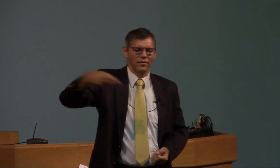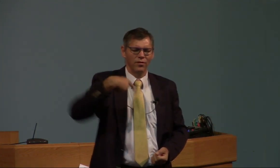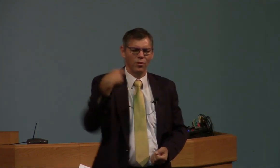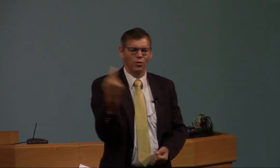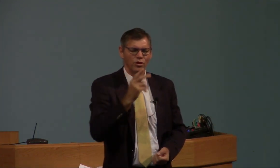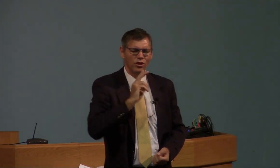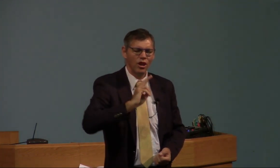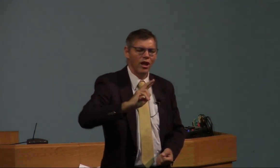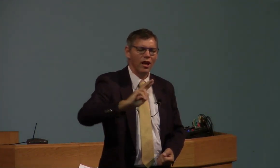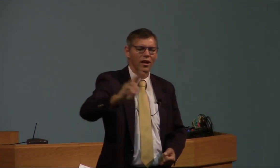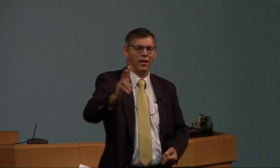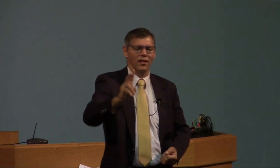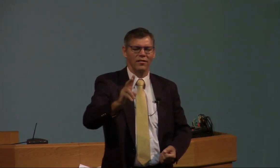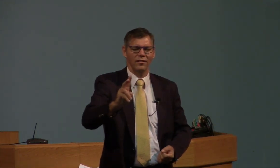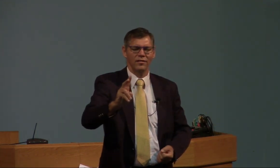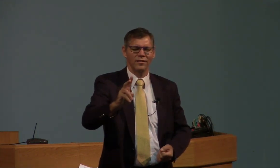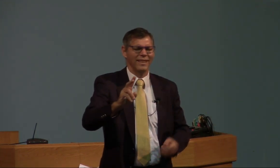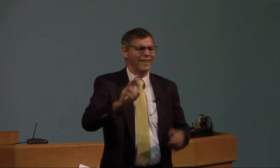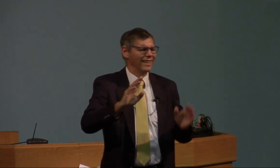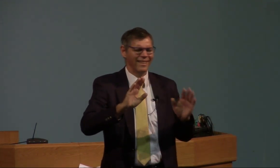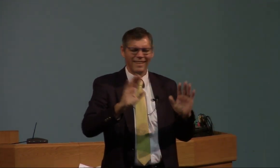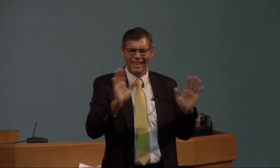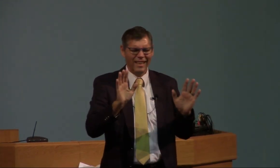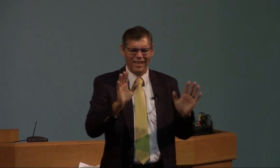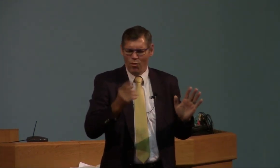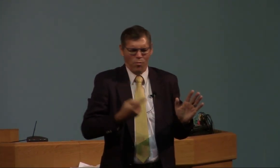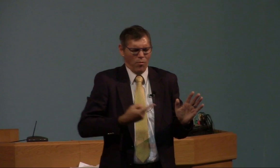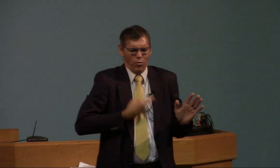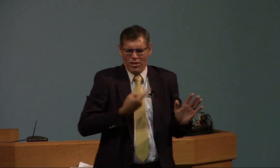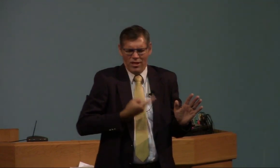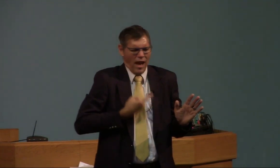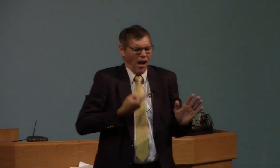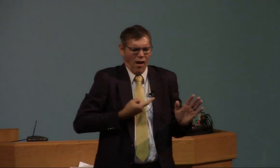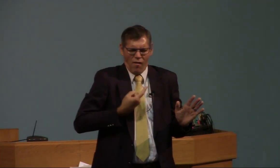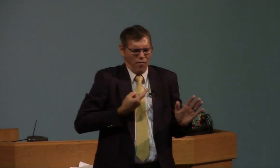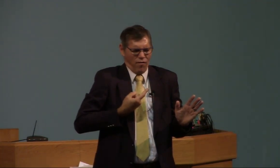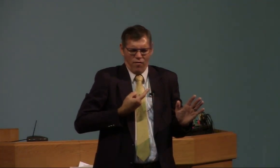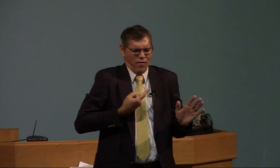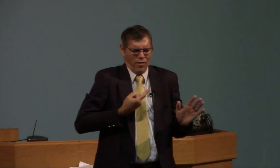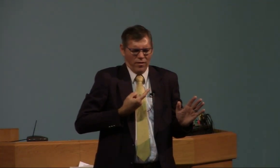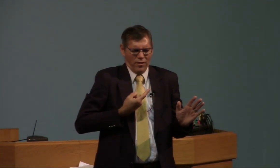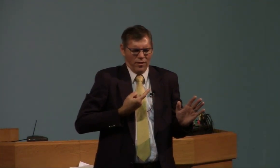ons stuur, nie om onsself,